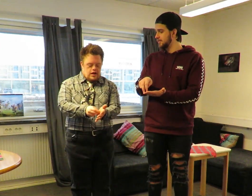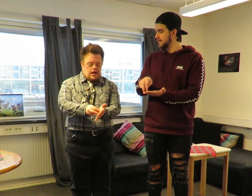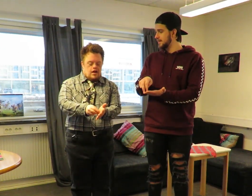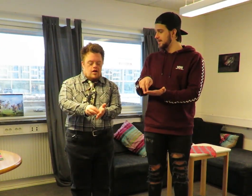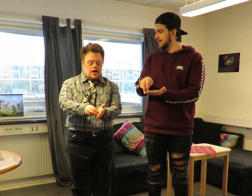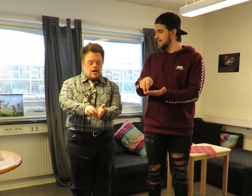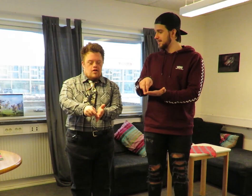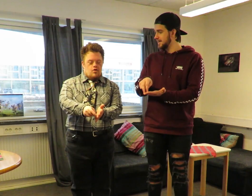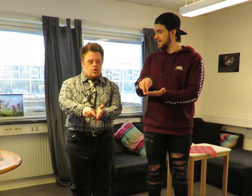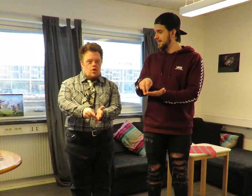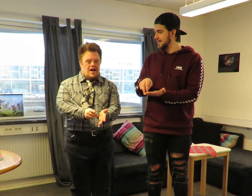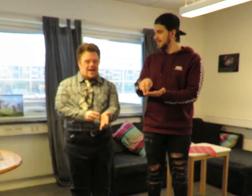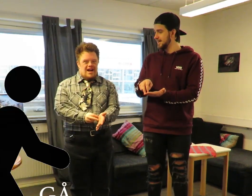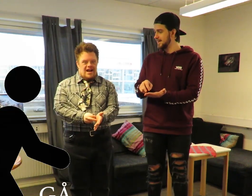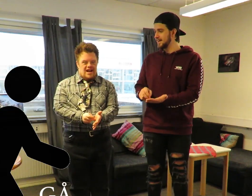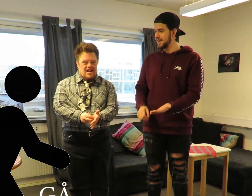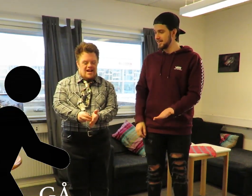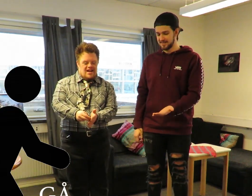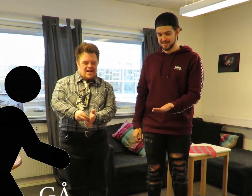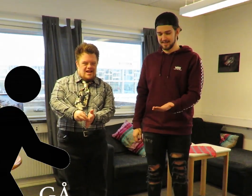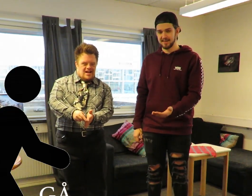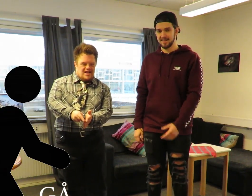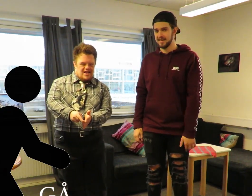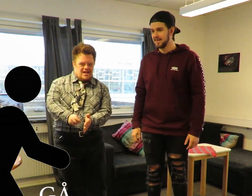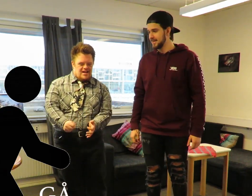Visa lite annat. Gå. Ja.